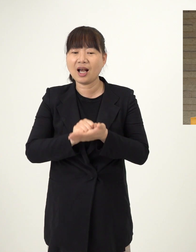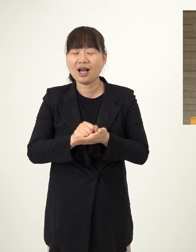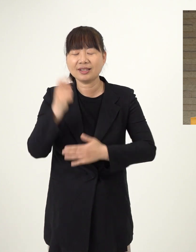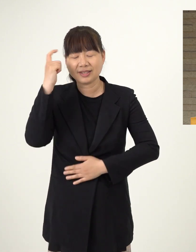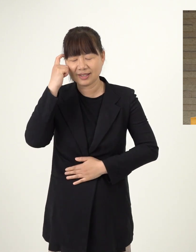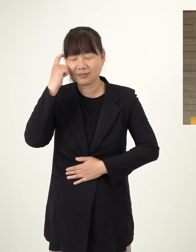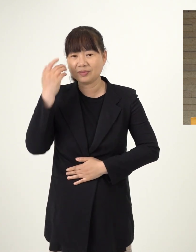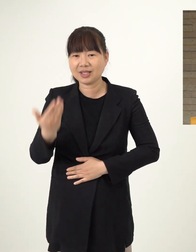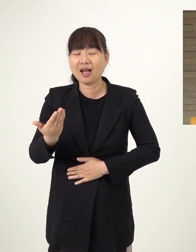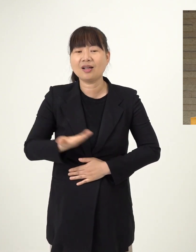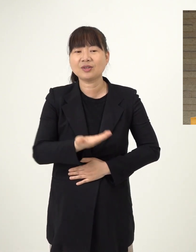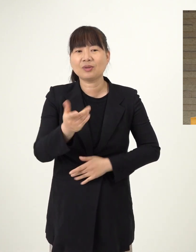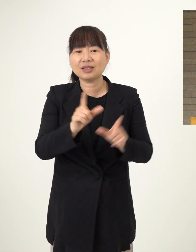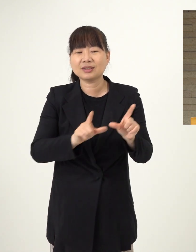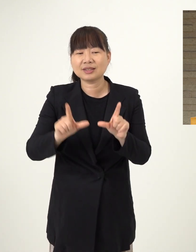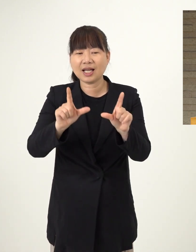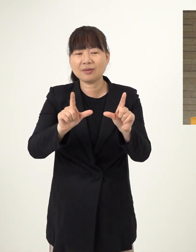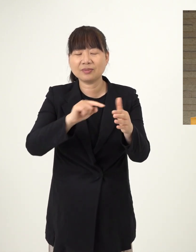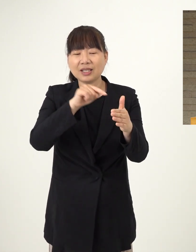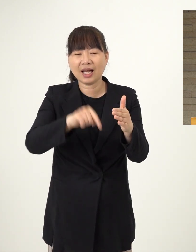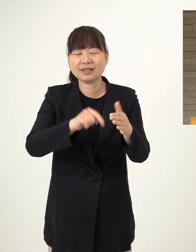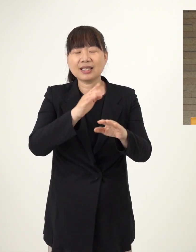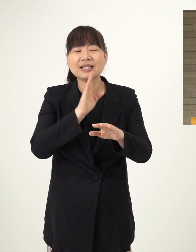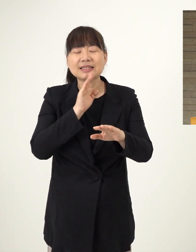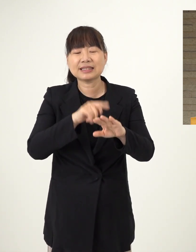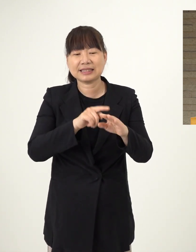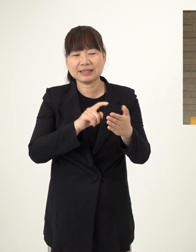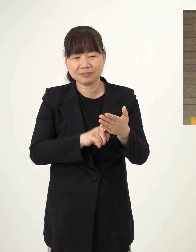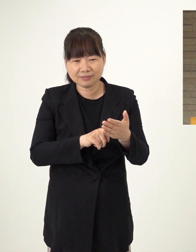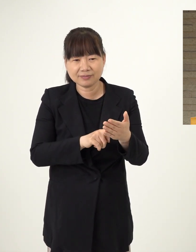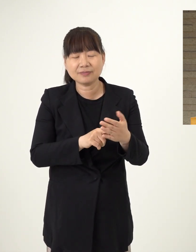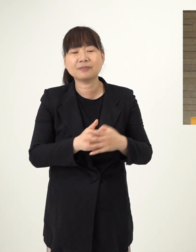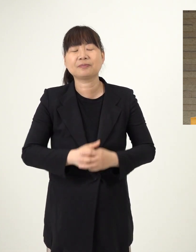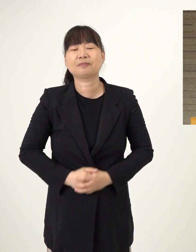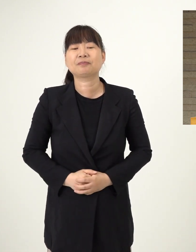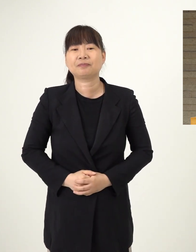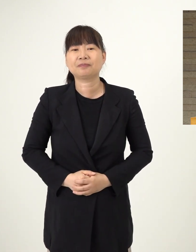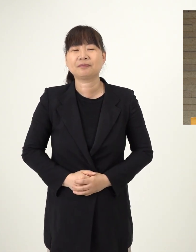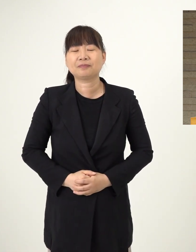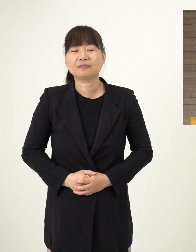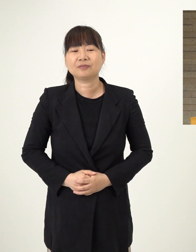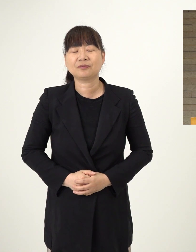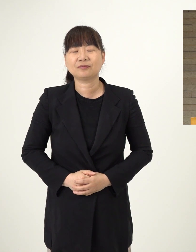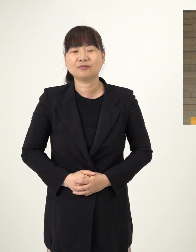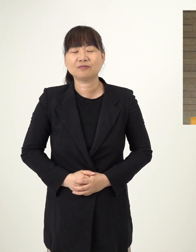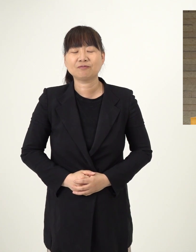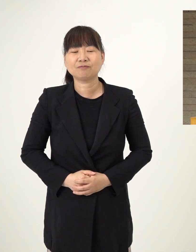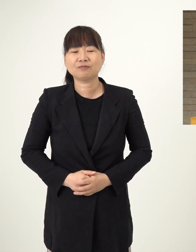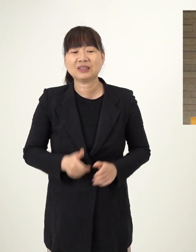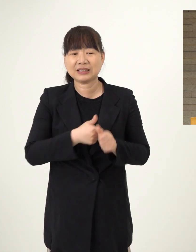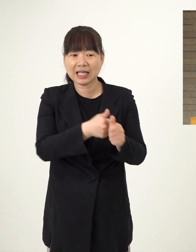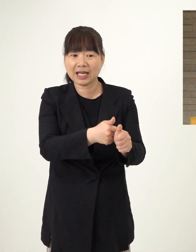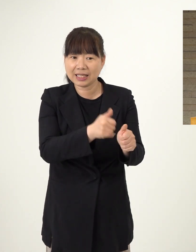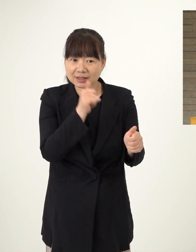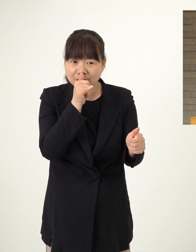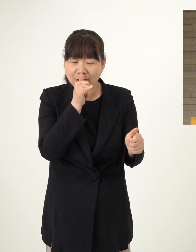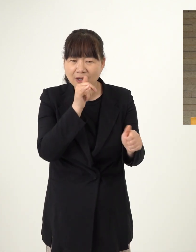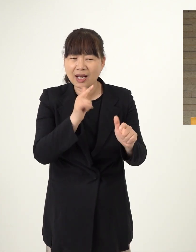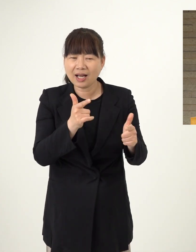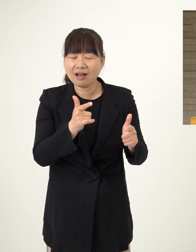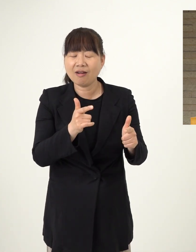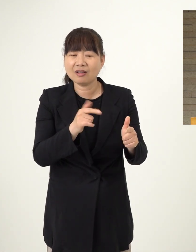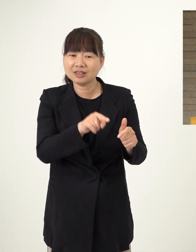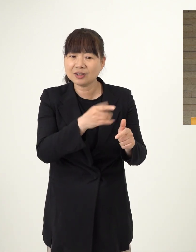아직도 여러분들의 삶이 여러분들의 진실, 여러분들의 진심 위에 기반하고 있나요? 그게